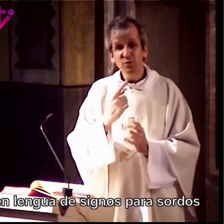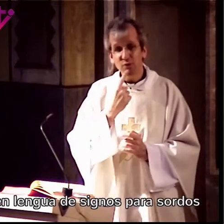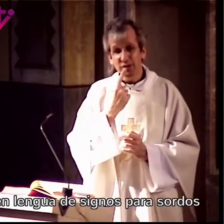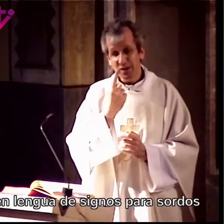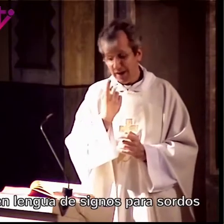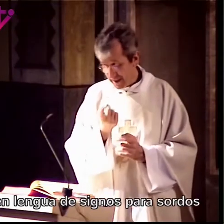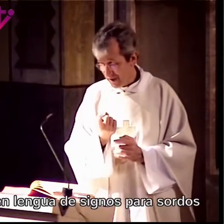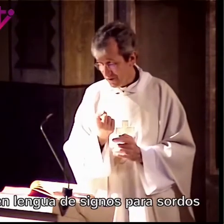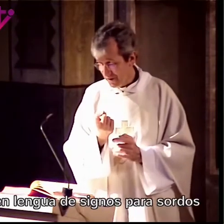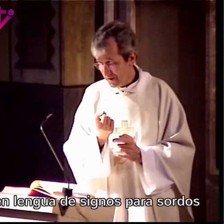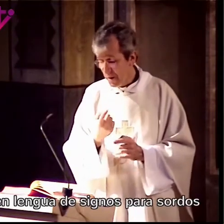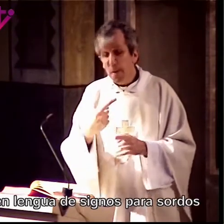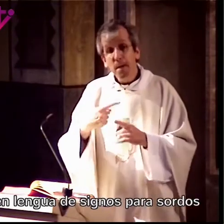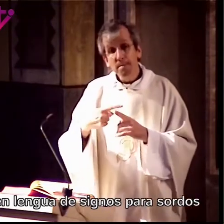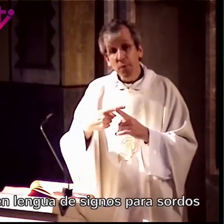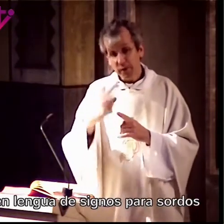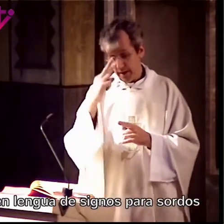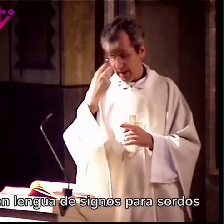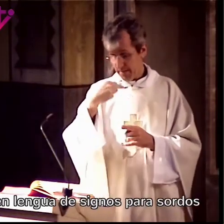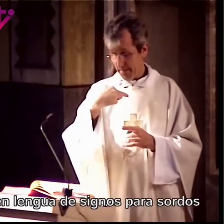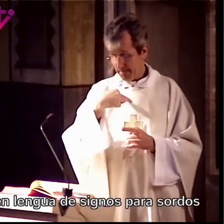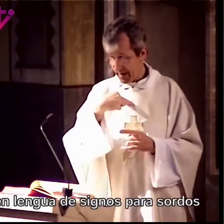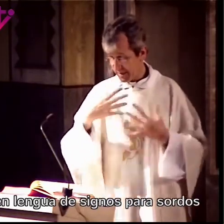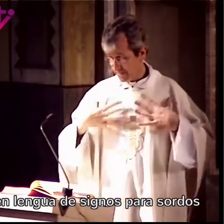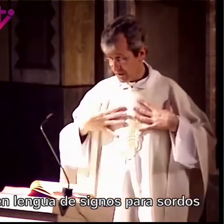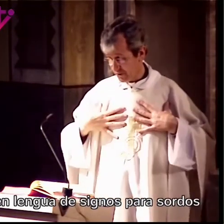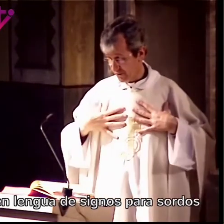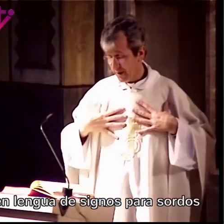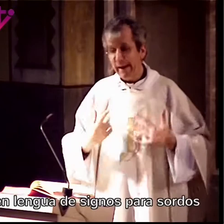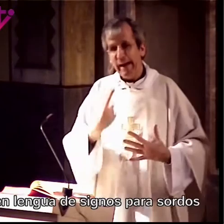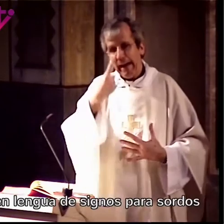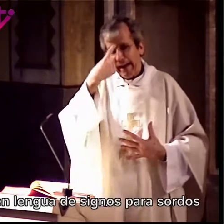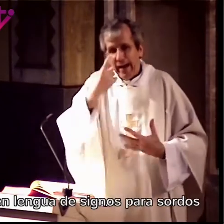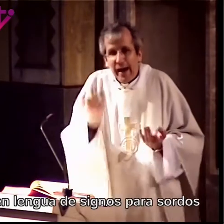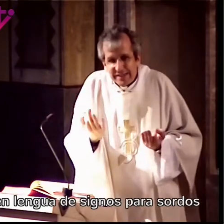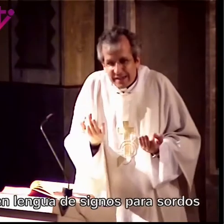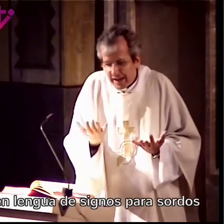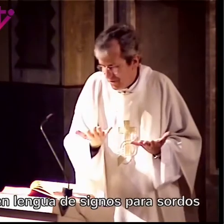le dijo Porque me has visto, ¿has creído?